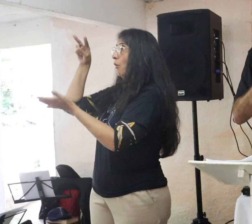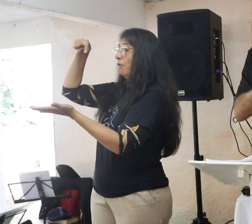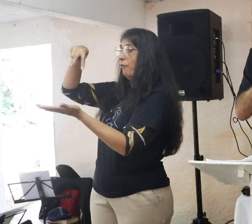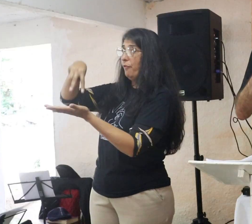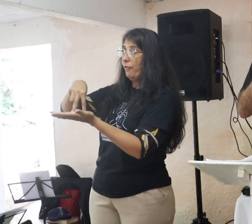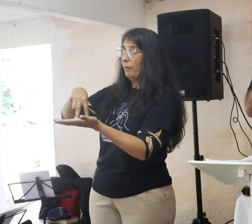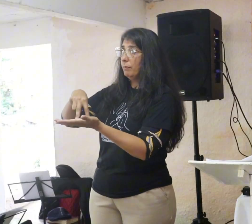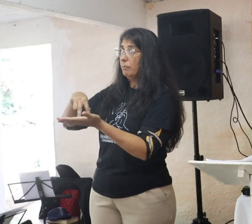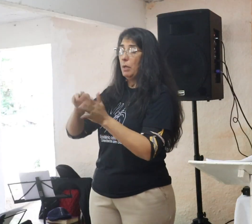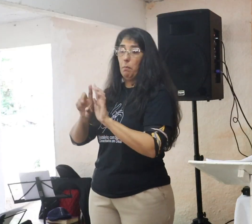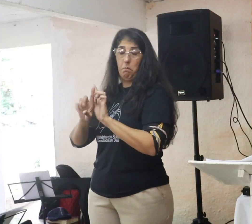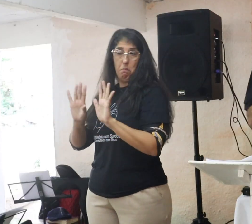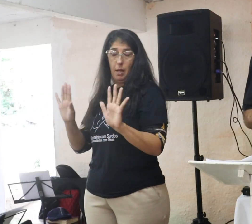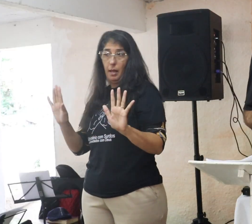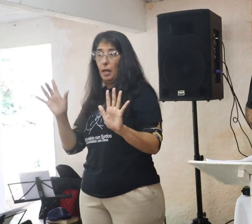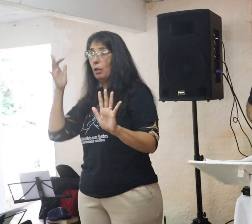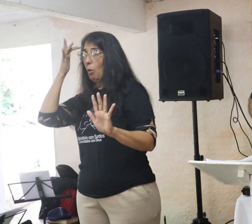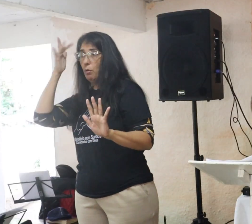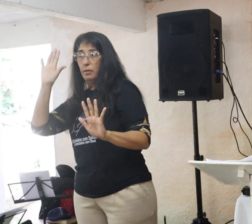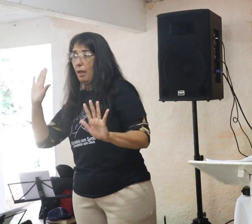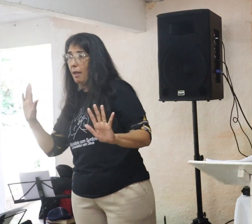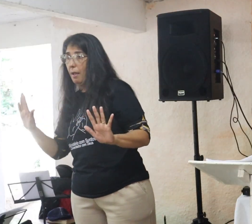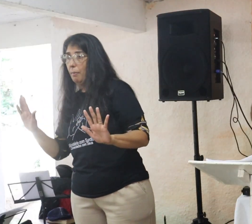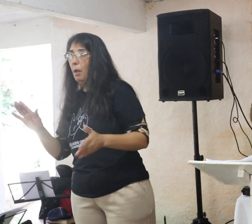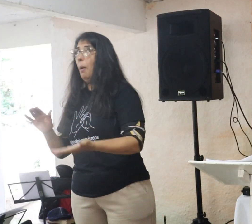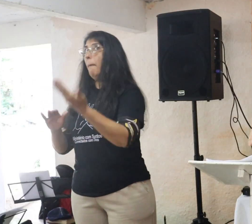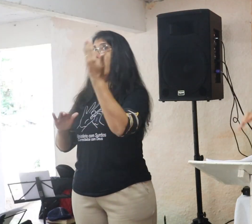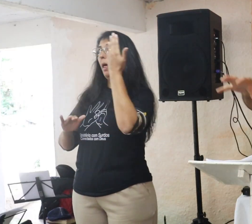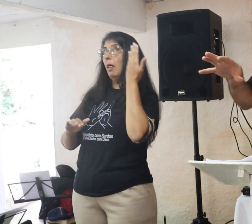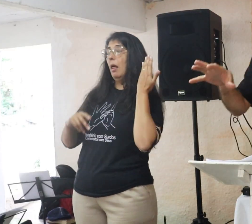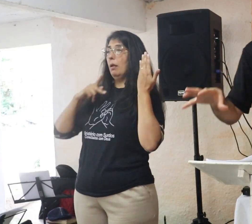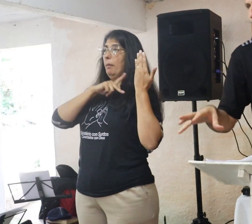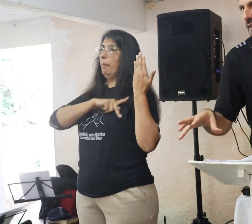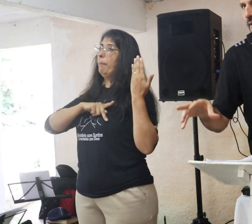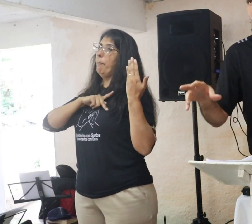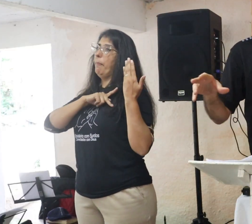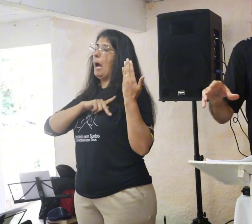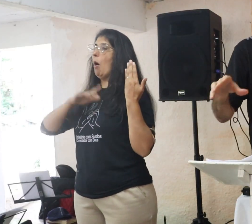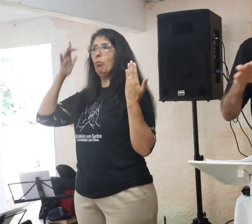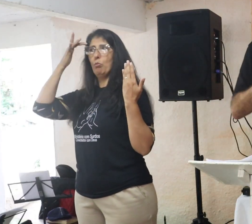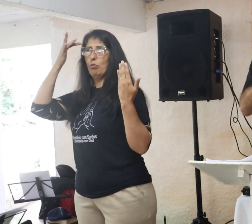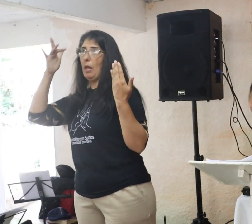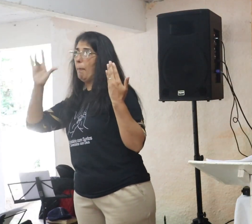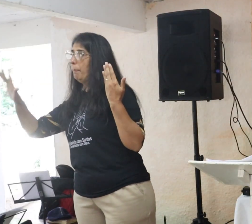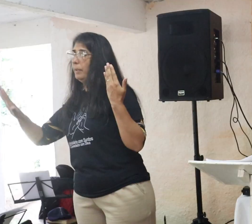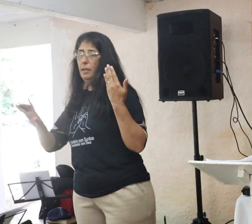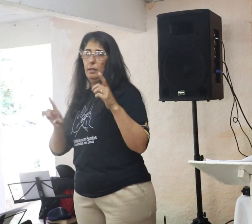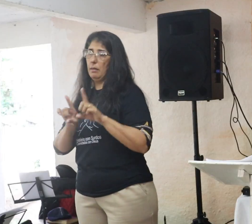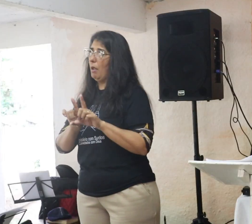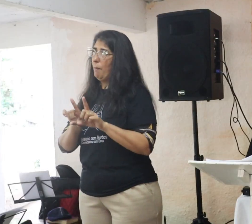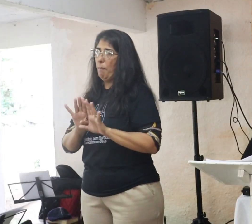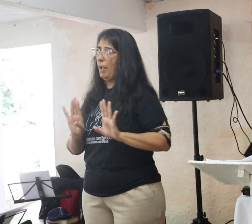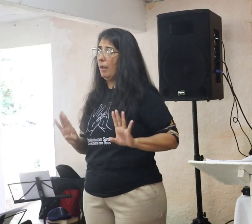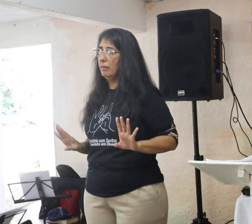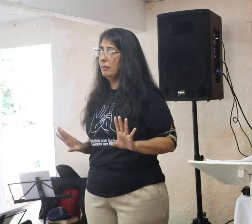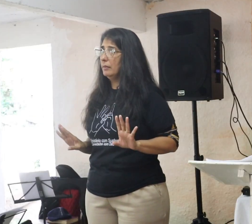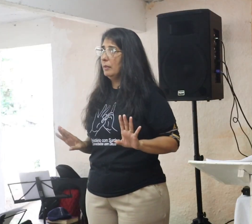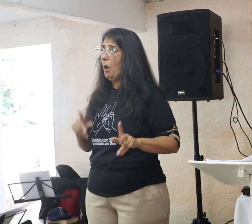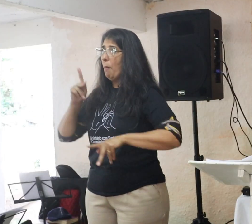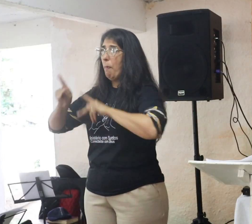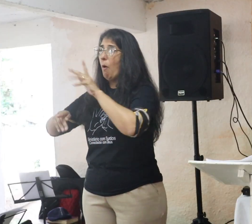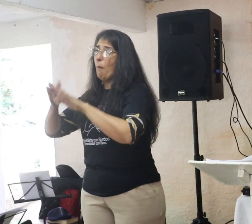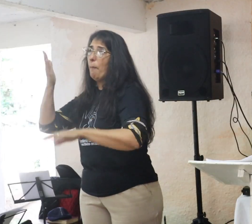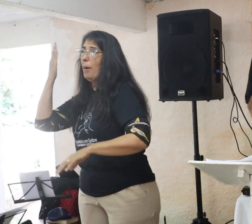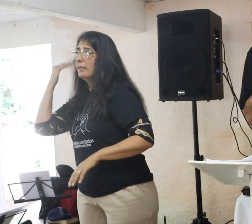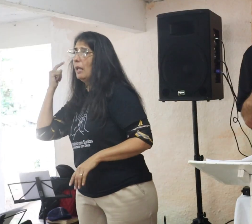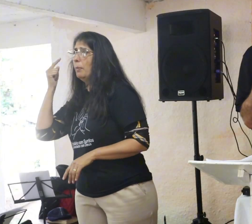Mas nós não sabemos quando. O apóstolo Paulo também não sabia quando. Os irmãos lá de Tessalônica pensaram, olha, será a qualquer momento. E alguns pararam